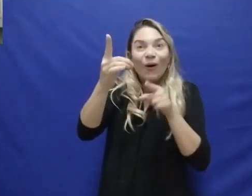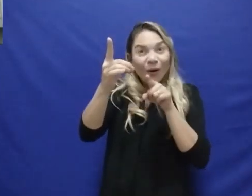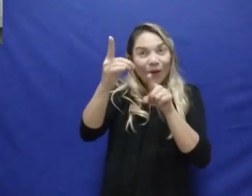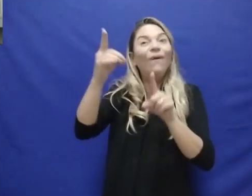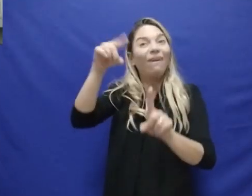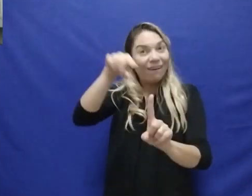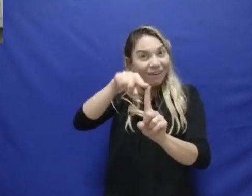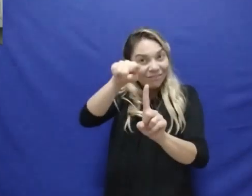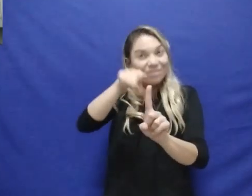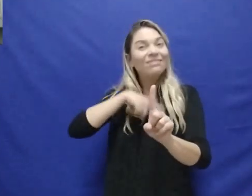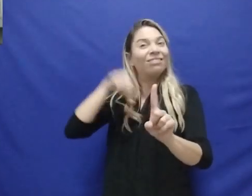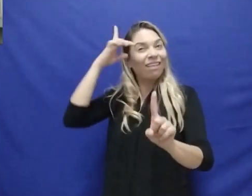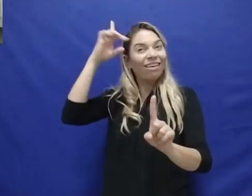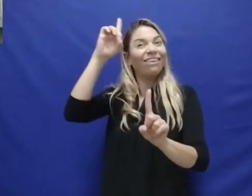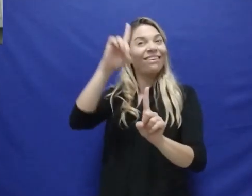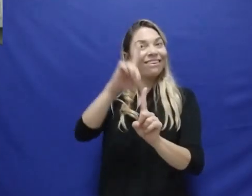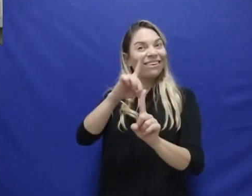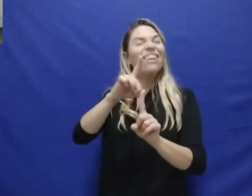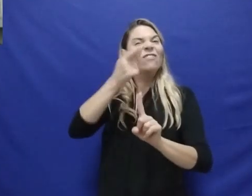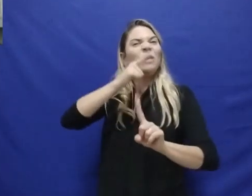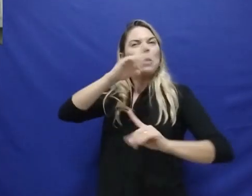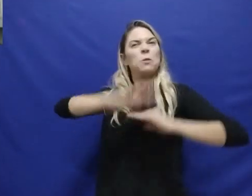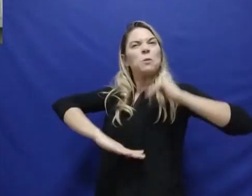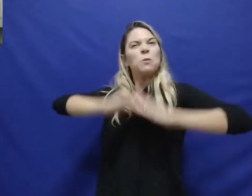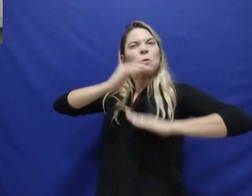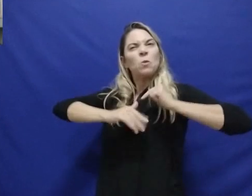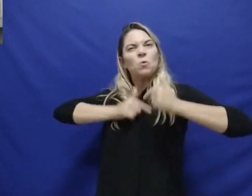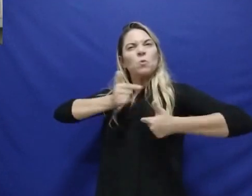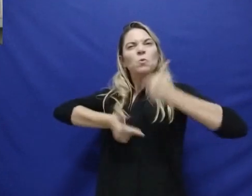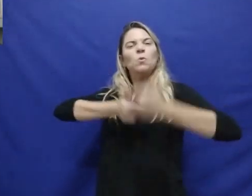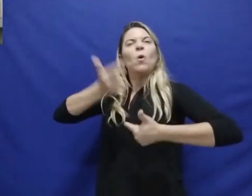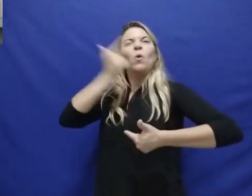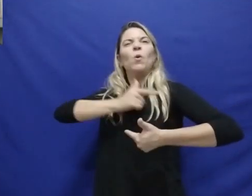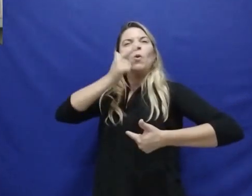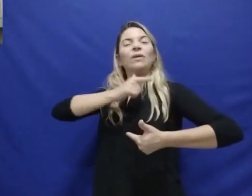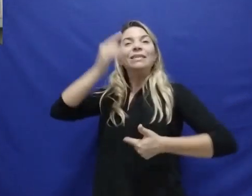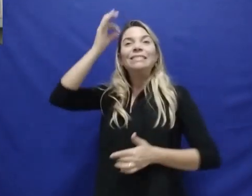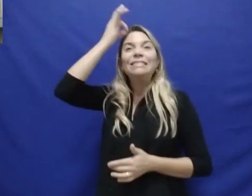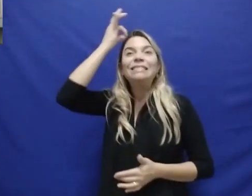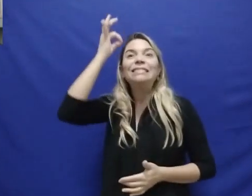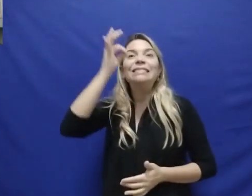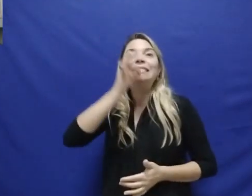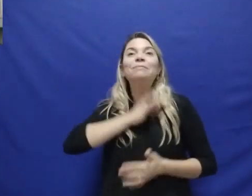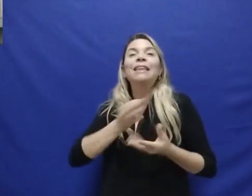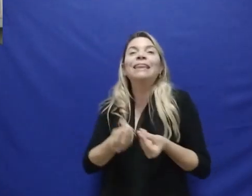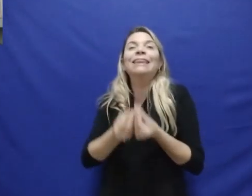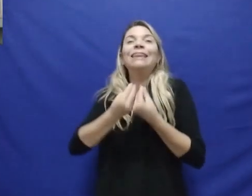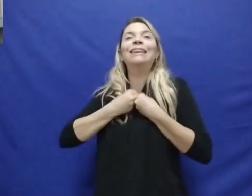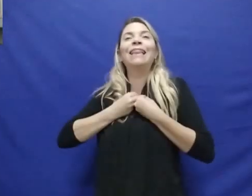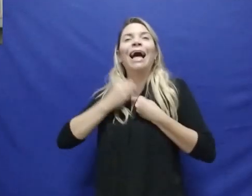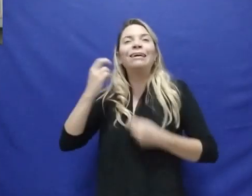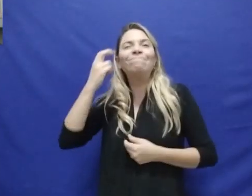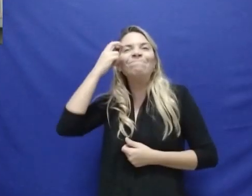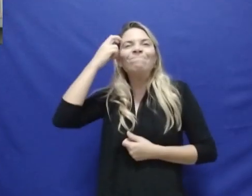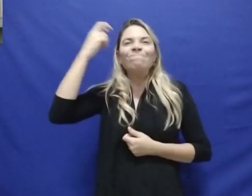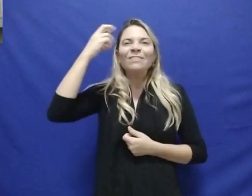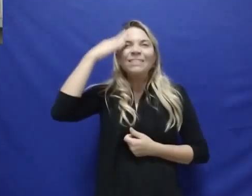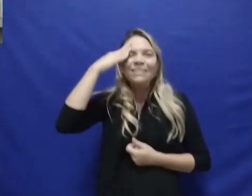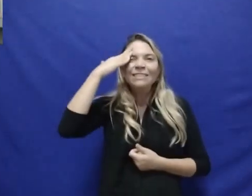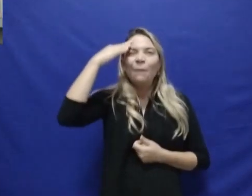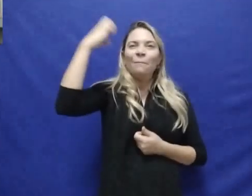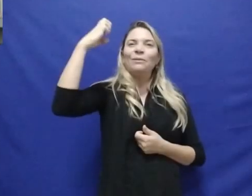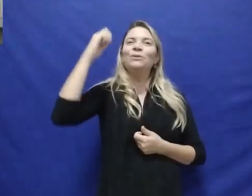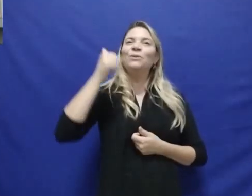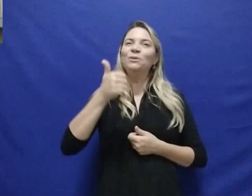não pereça, mas tenha a vida eterna. Então veja os recursos que Deus lhe tem concedido. Jesus diz, olha,